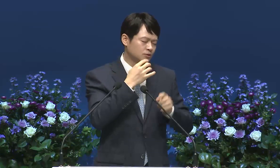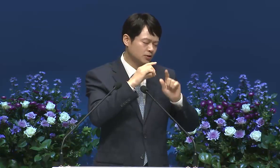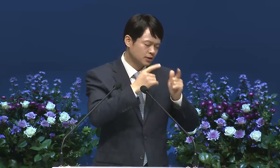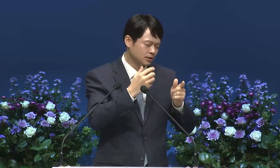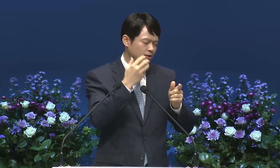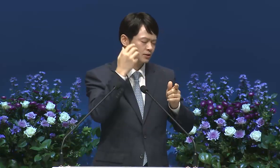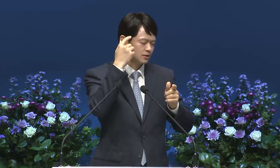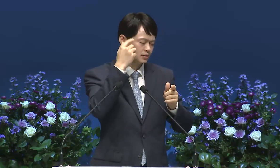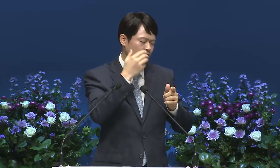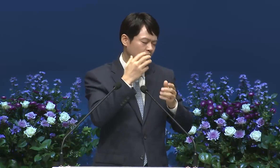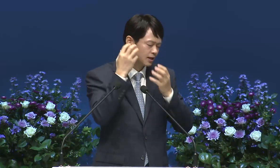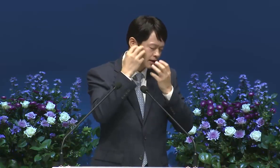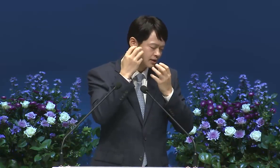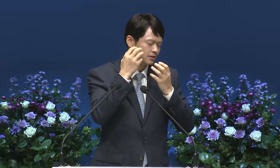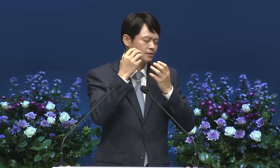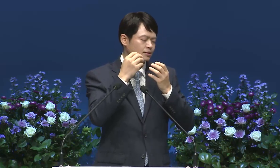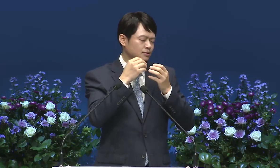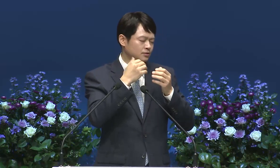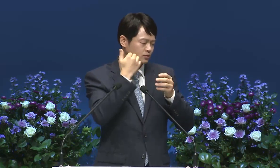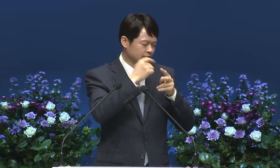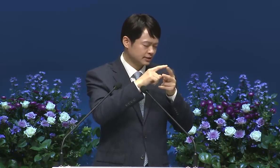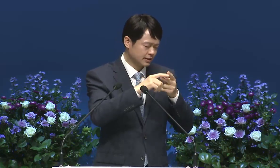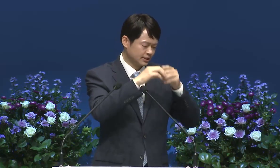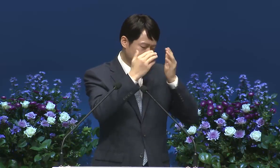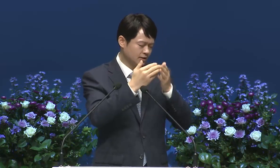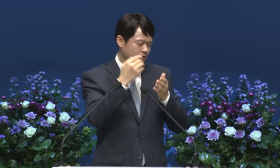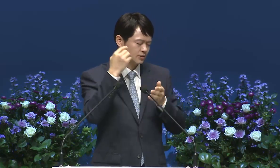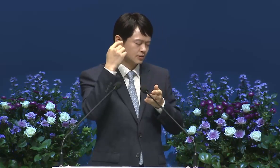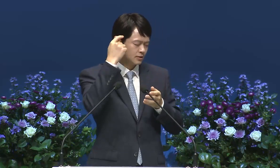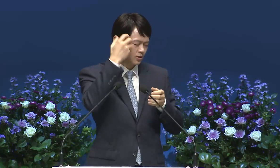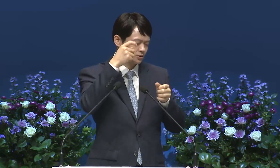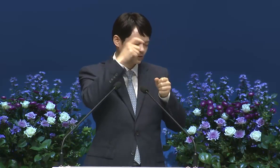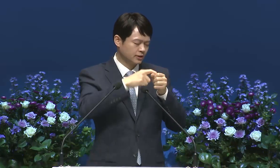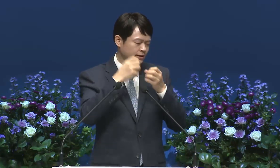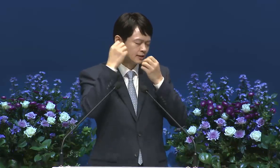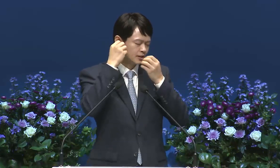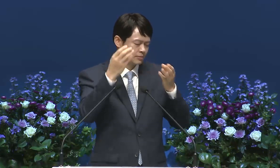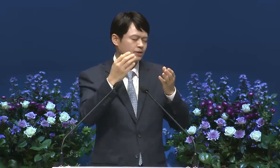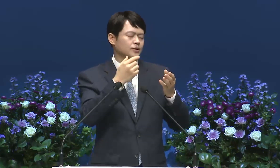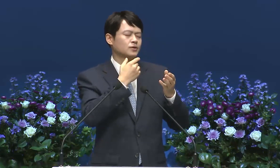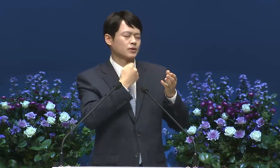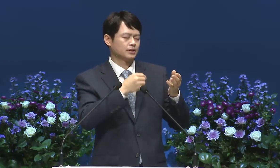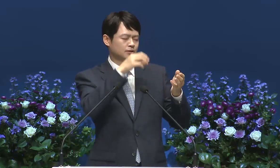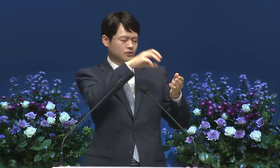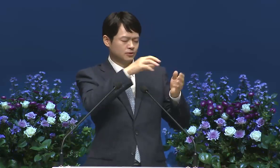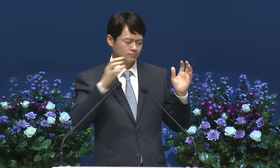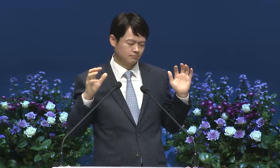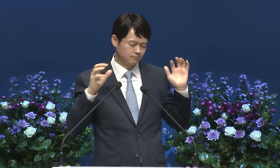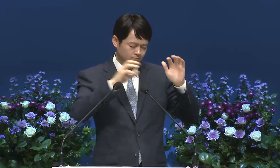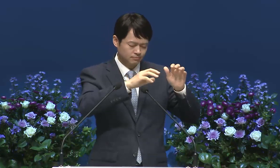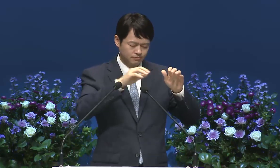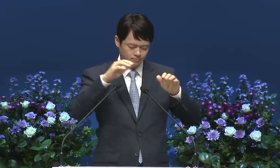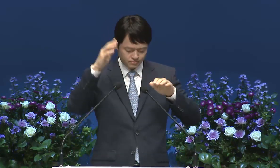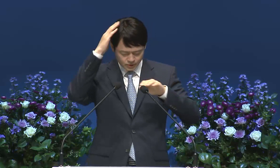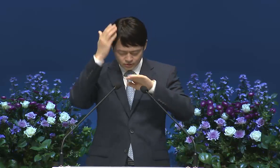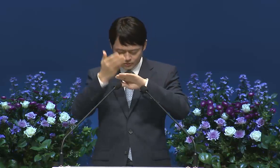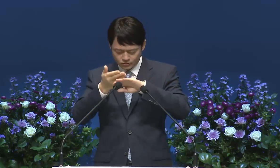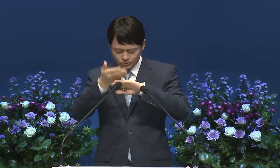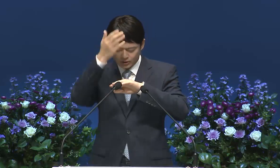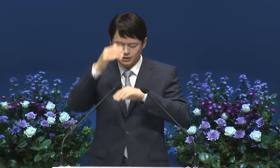땅끝까지 이르러 농인뿐만 아니라 모든 이들에게 복음을 증거하여 영적 에바다를 전파하기 원하는